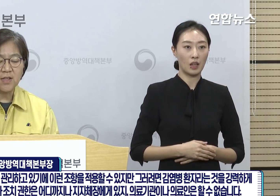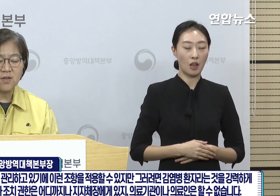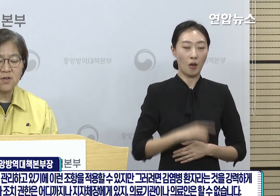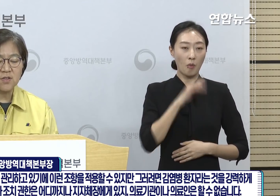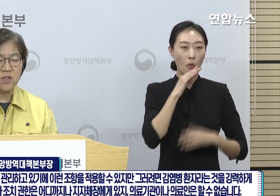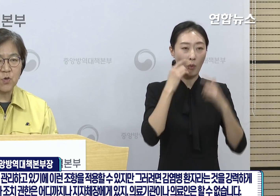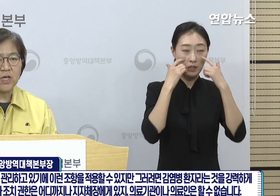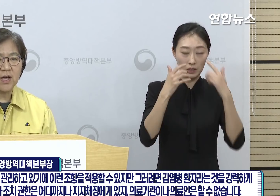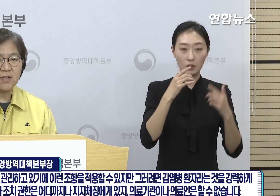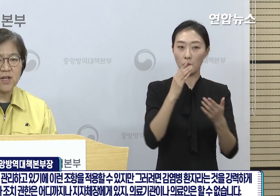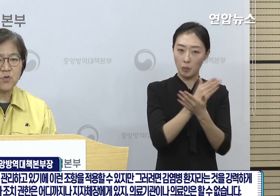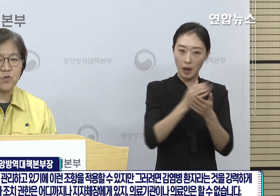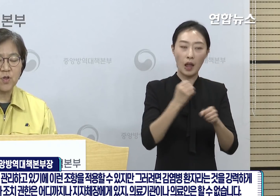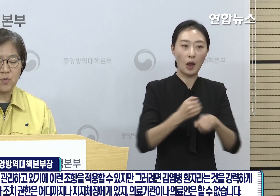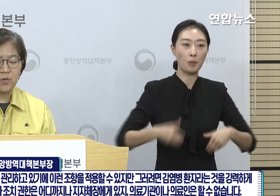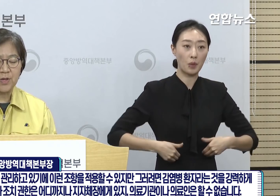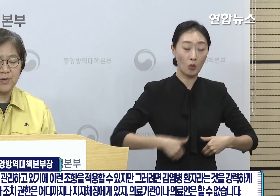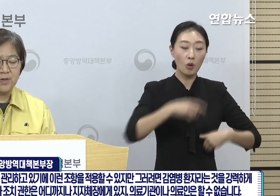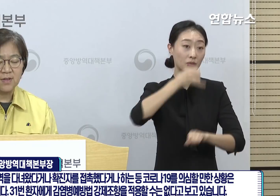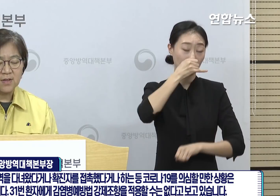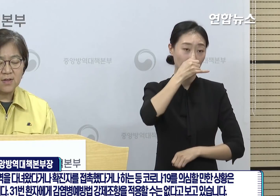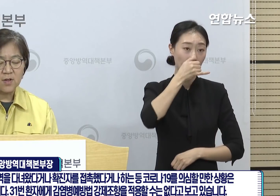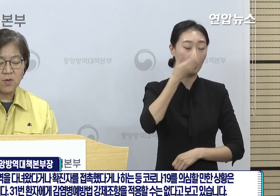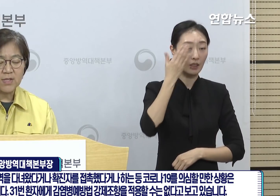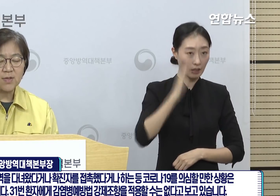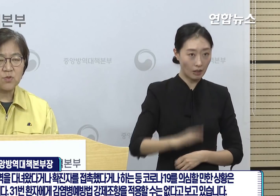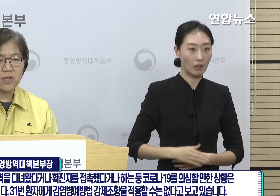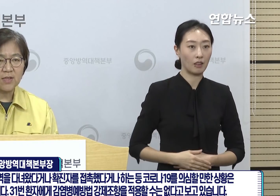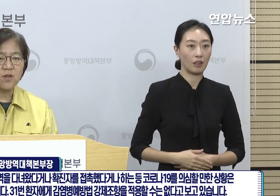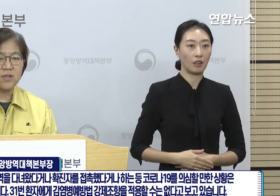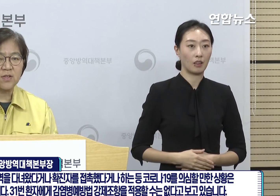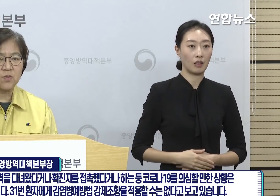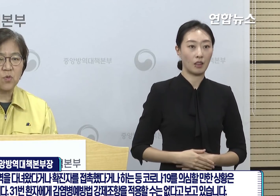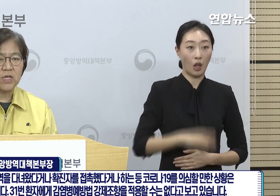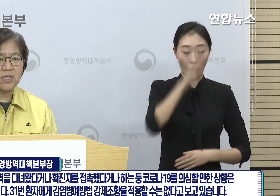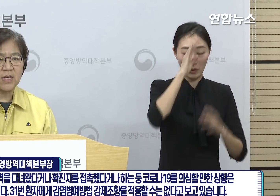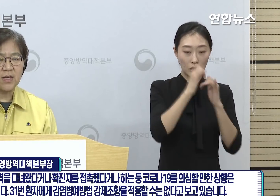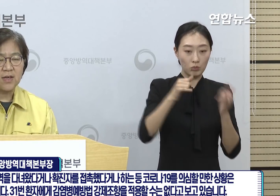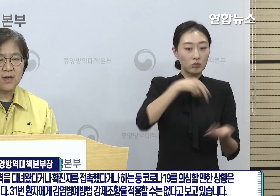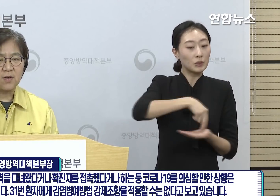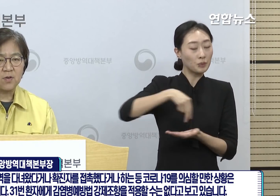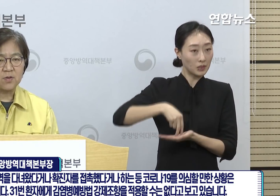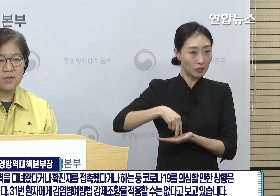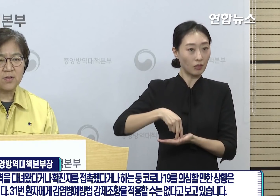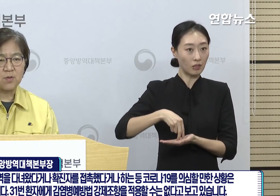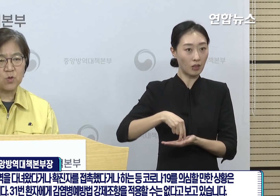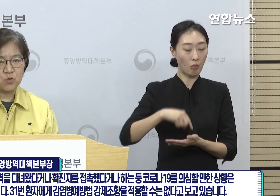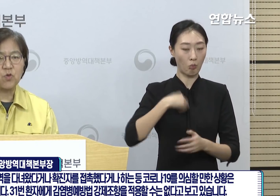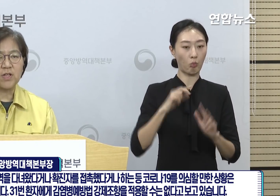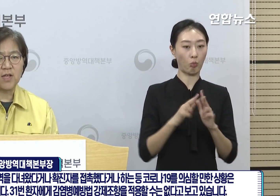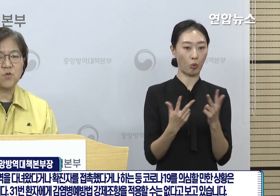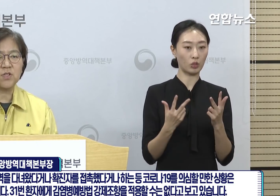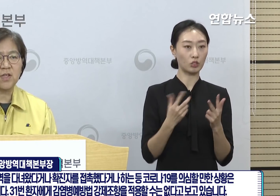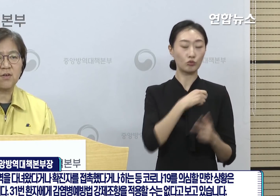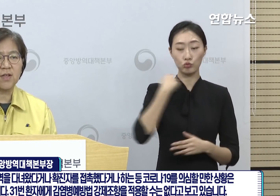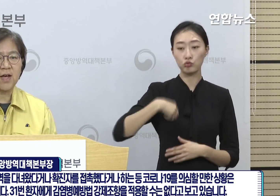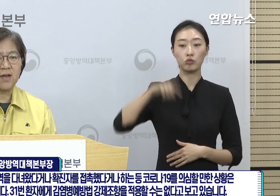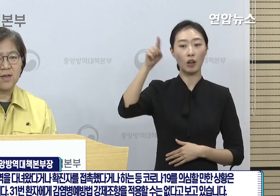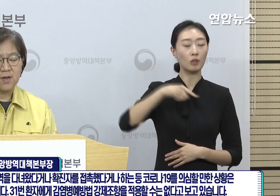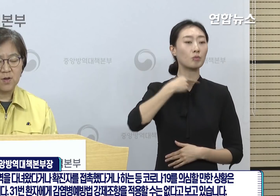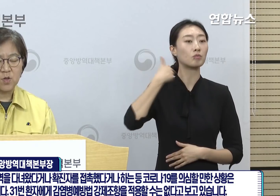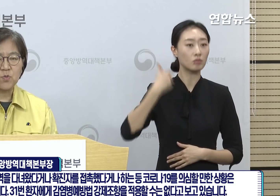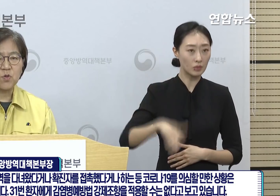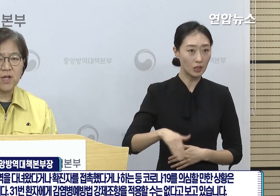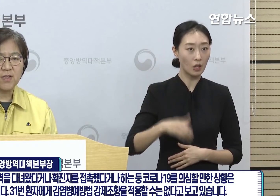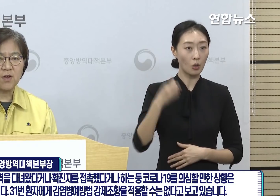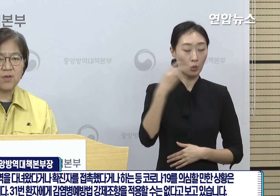조치를 하는 것은 의료기관은 할 수는 없구요 어 환자분께서 는 본인이 어 그럼 뭐 중국을 다녀 오셨다고 거나